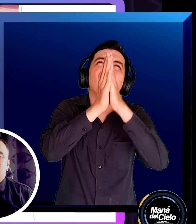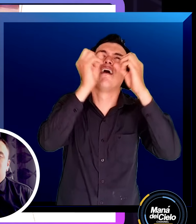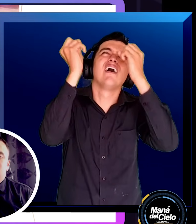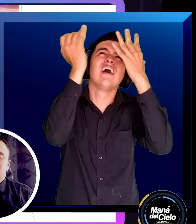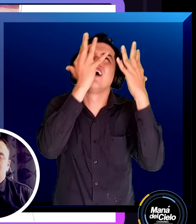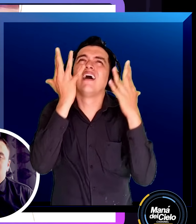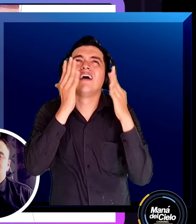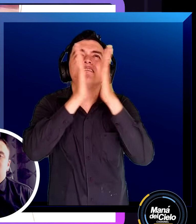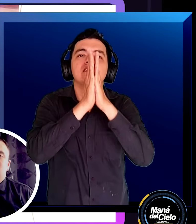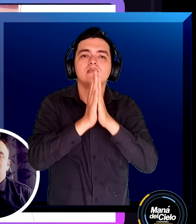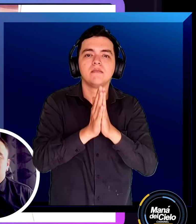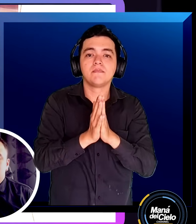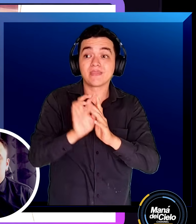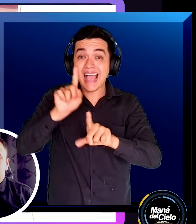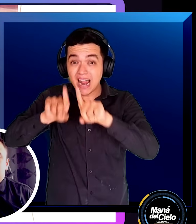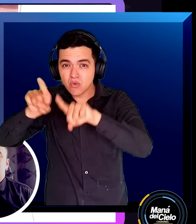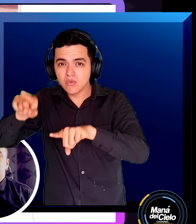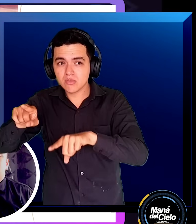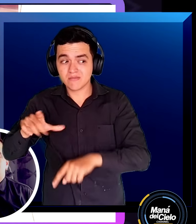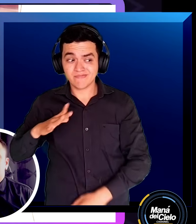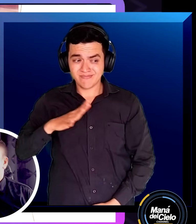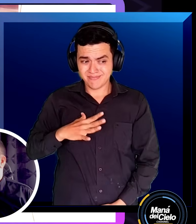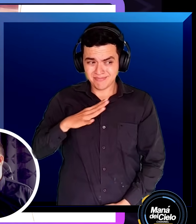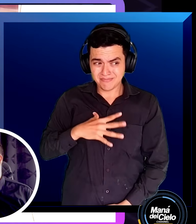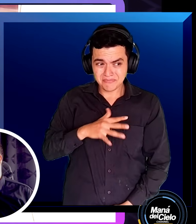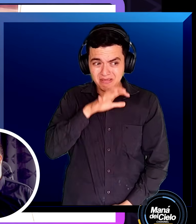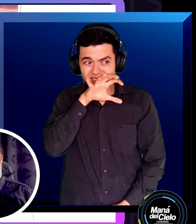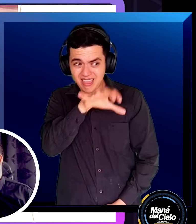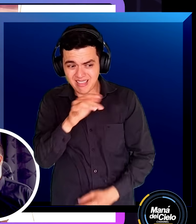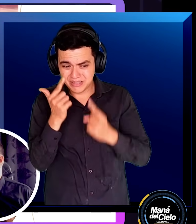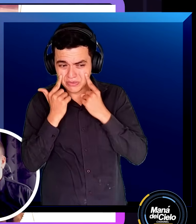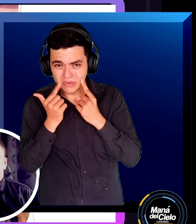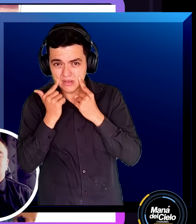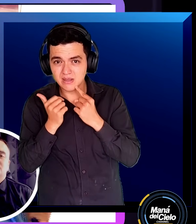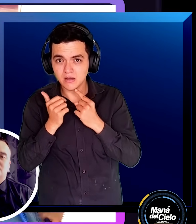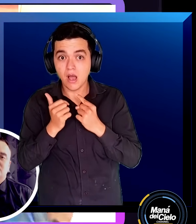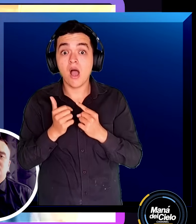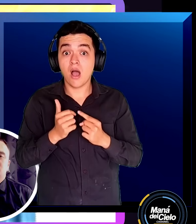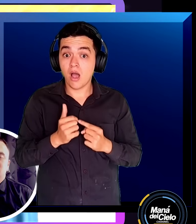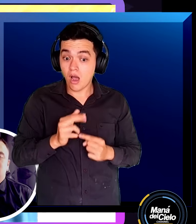no habría pasado nada. Ahí se queda con su ceguera.